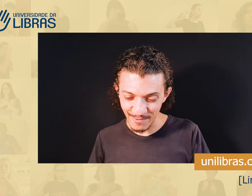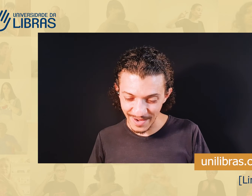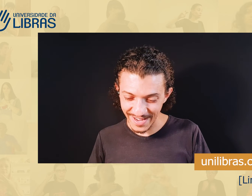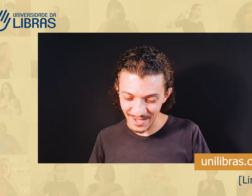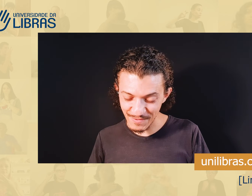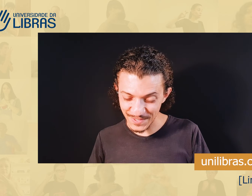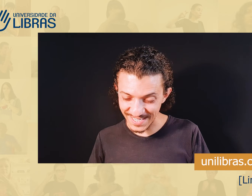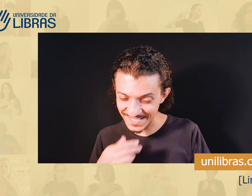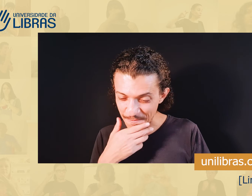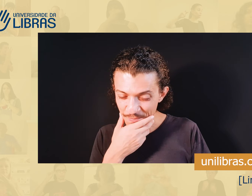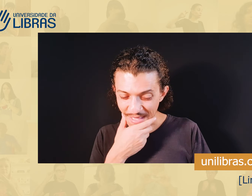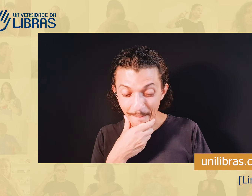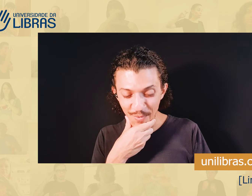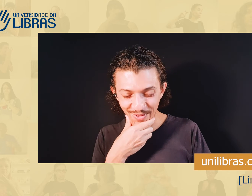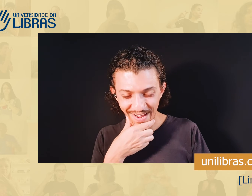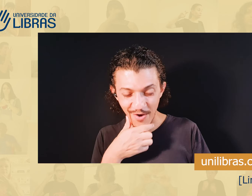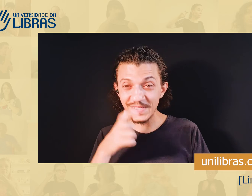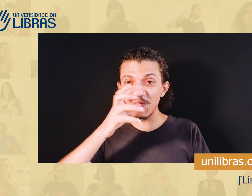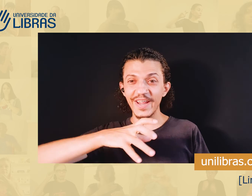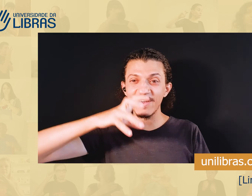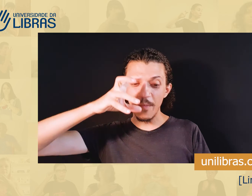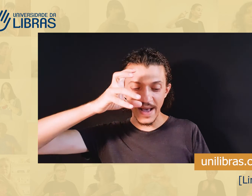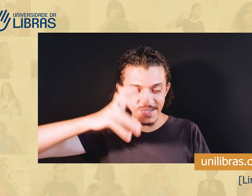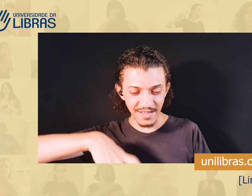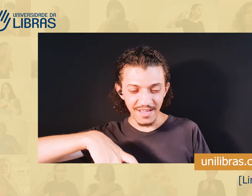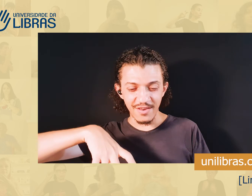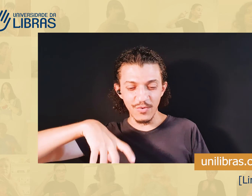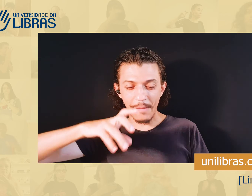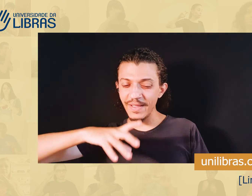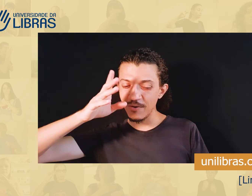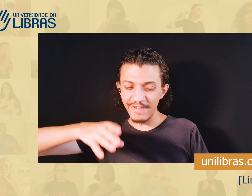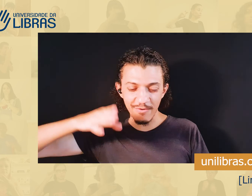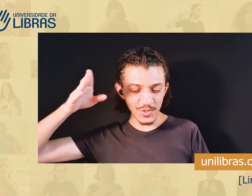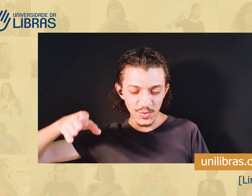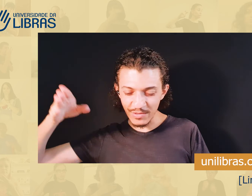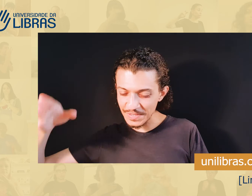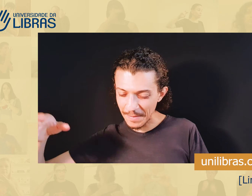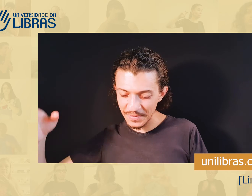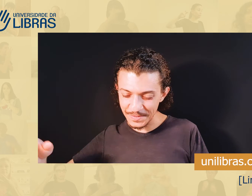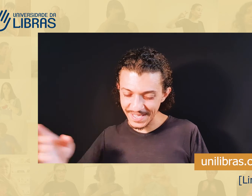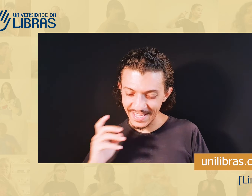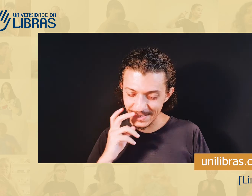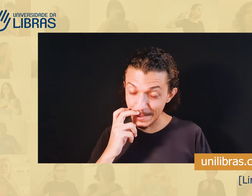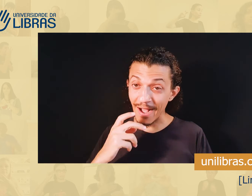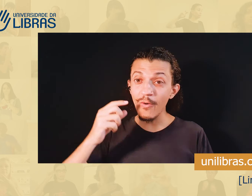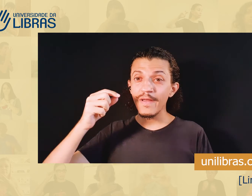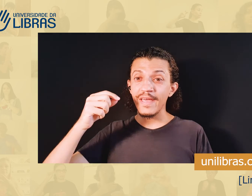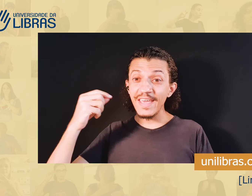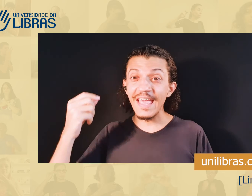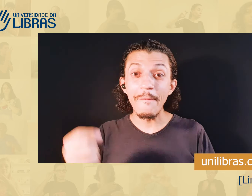vou ler aqui com vocês. É muito legal. Uma história que começa num capítulo e vai continuando nos capítulos seguintes e tal. E,